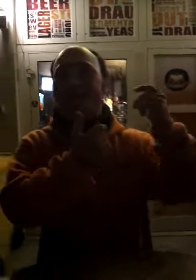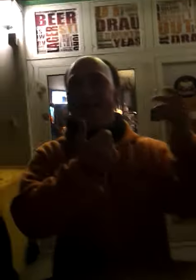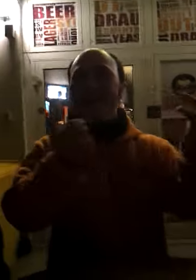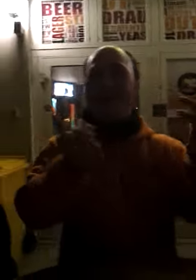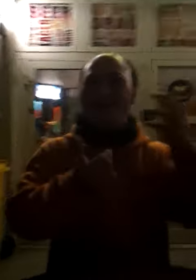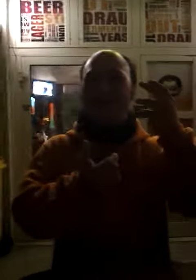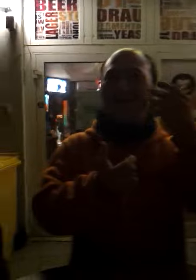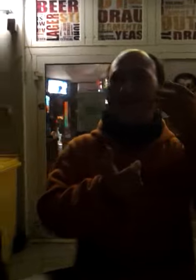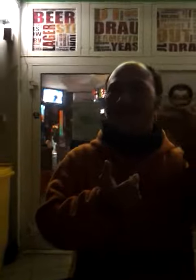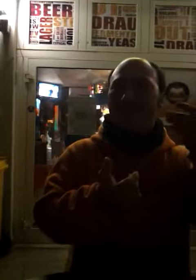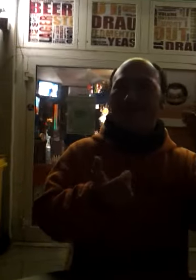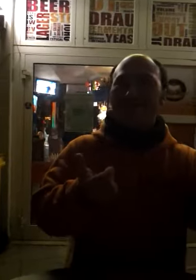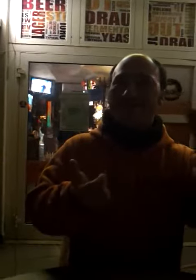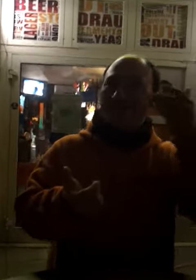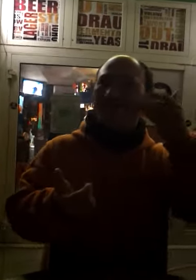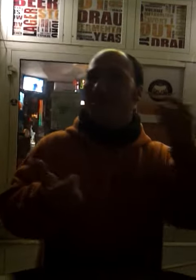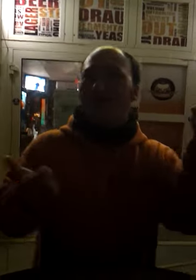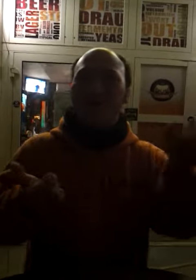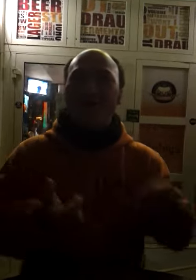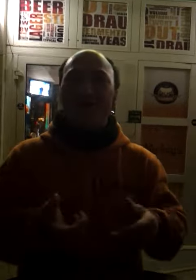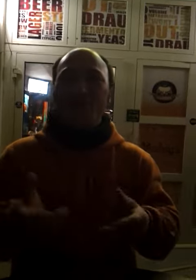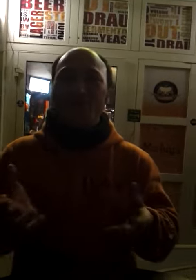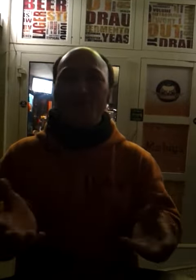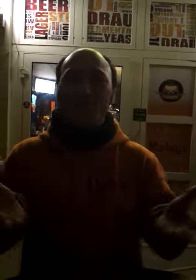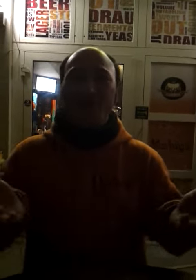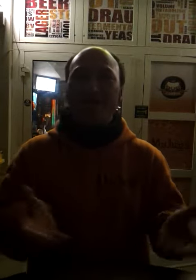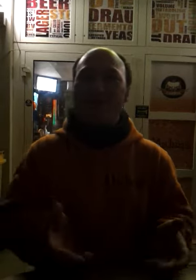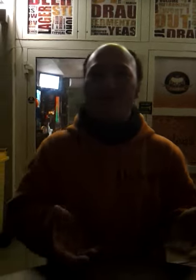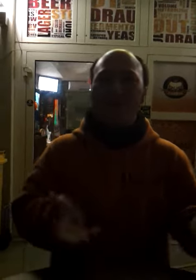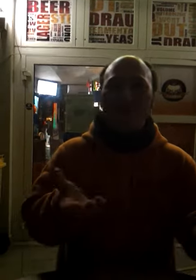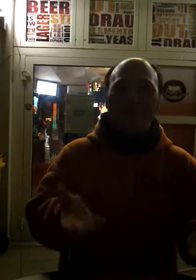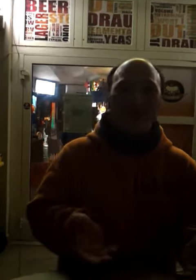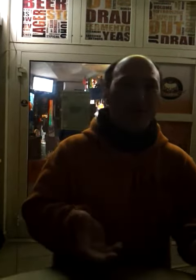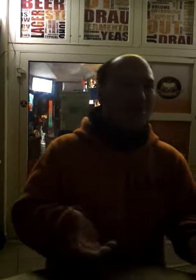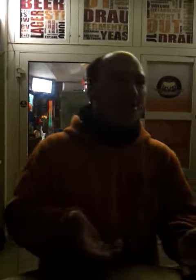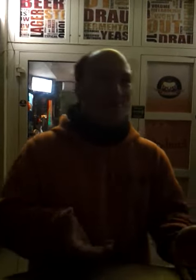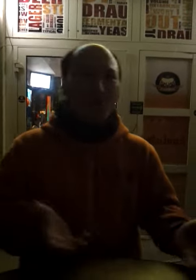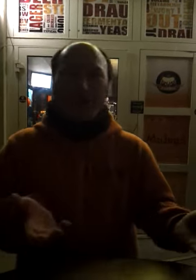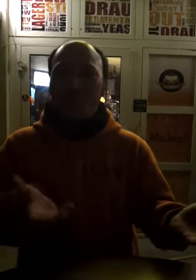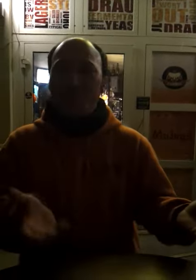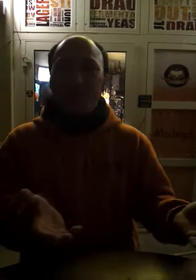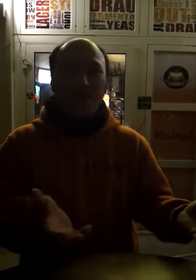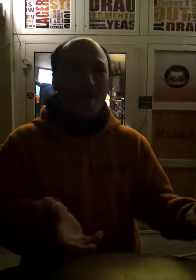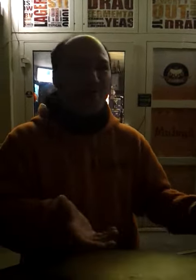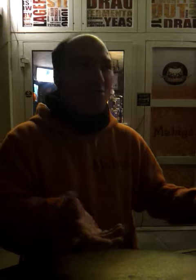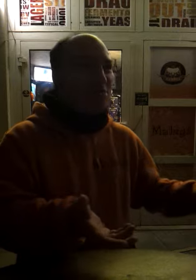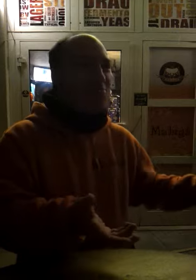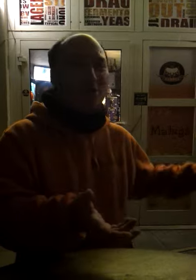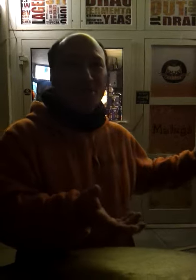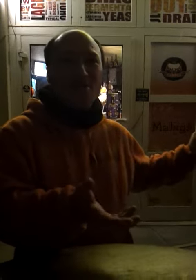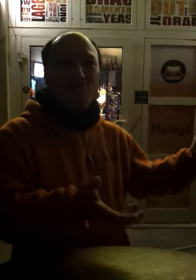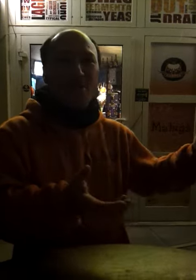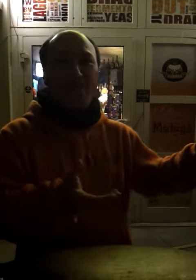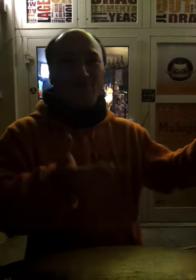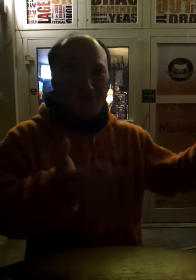e gli taglia. E il padre, tutto incazzato, va lì e fa: porca puttana, mentre sta dello schiaffo, questo si